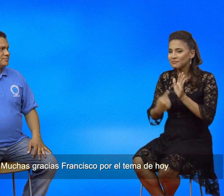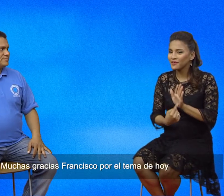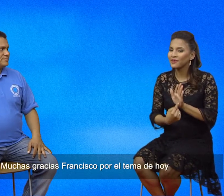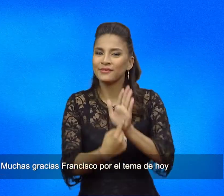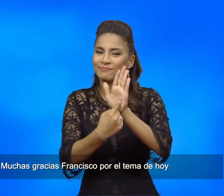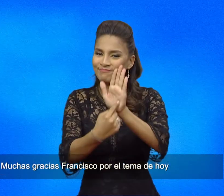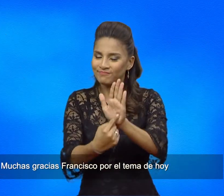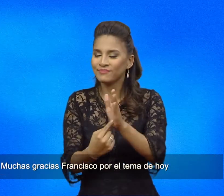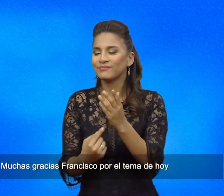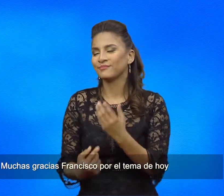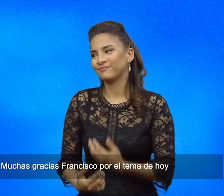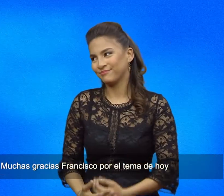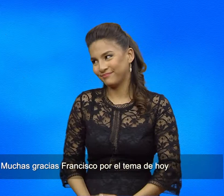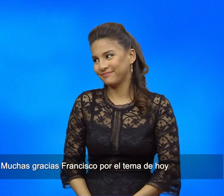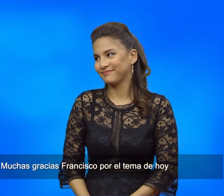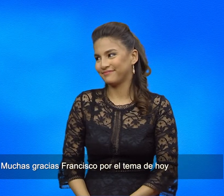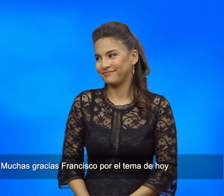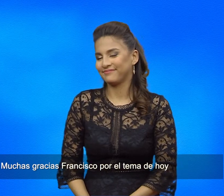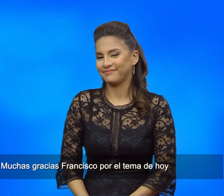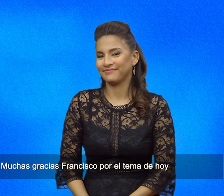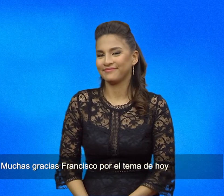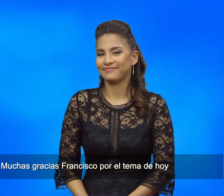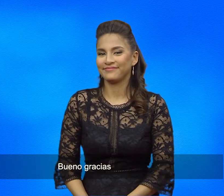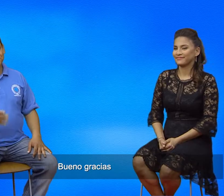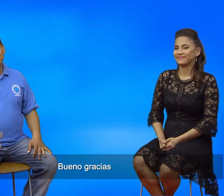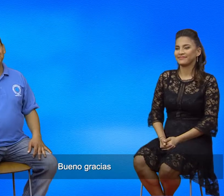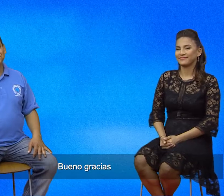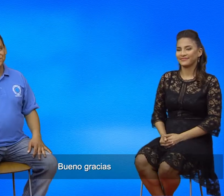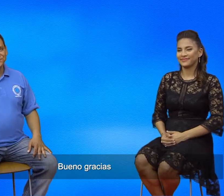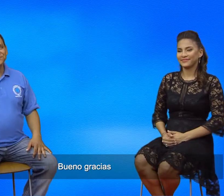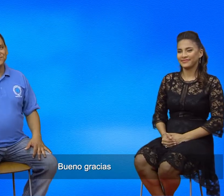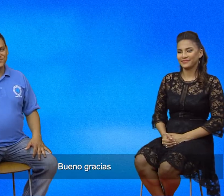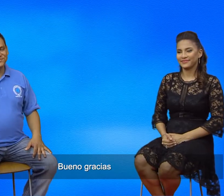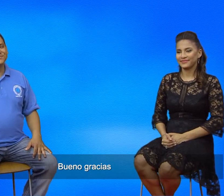muchas gracias francisco por los temas de hoy bueno gracias